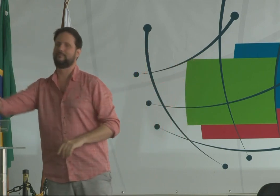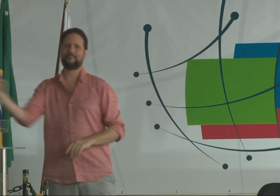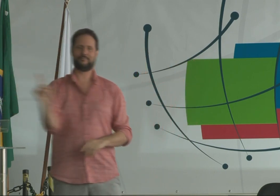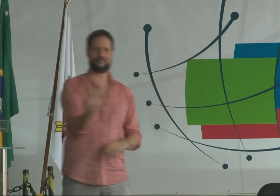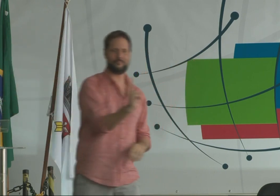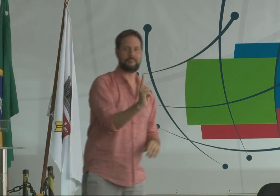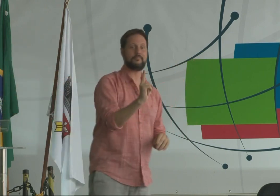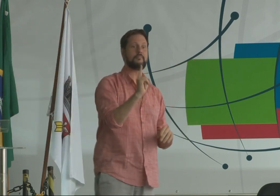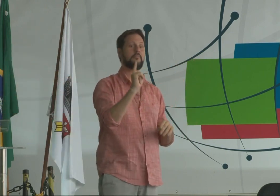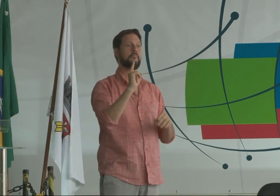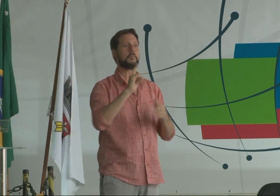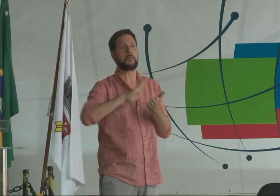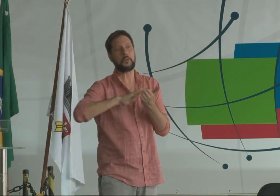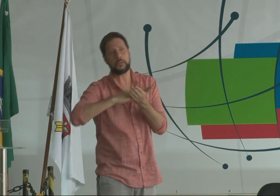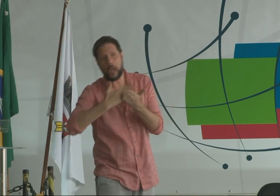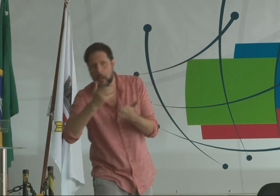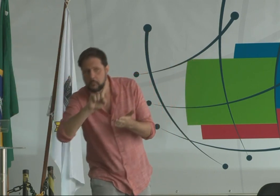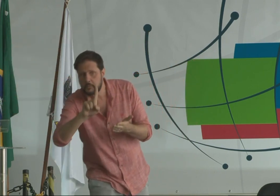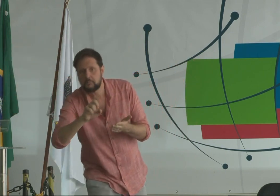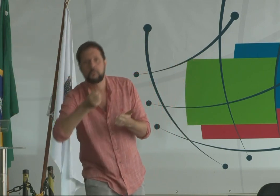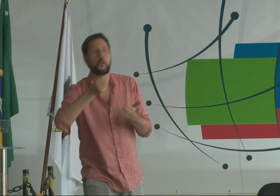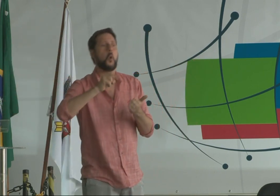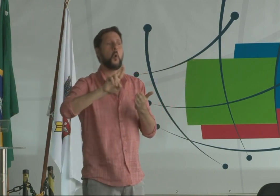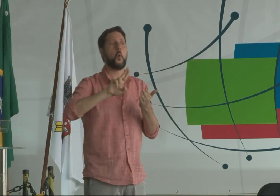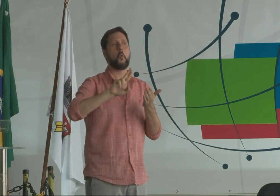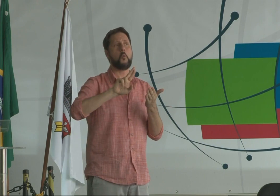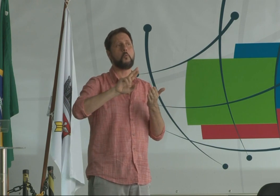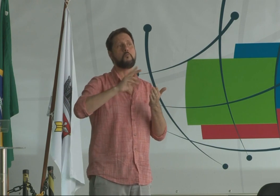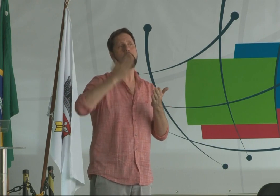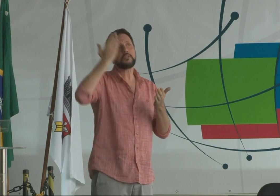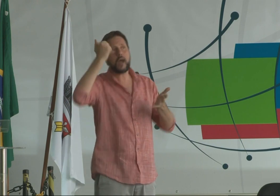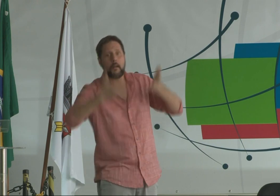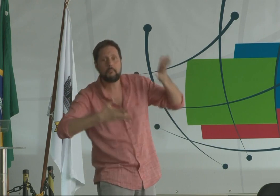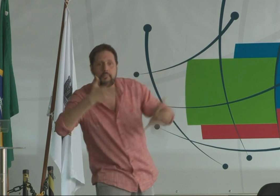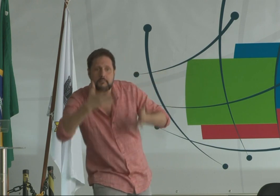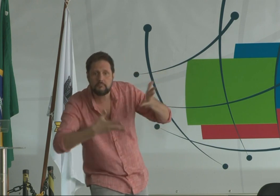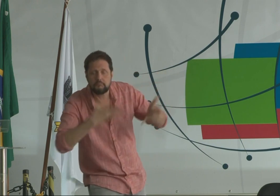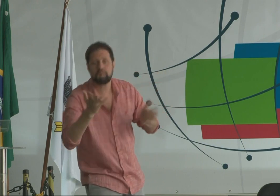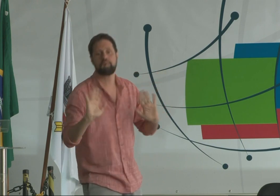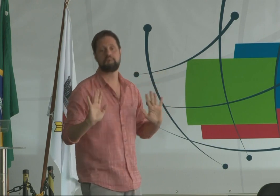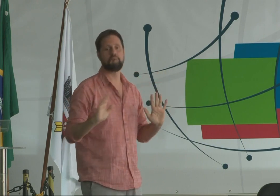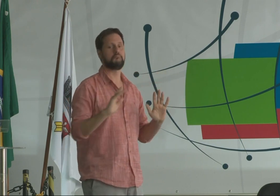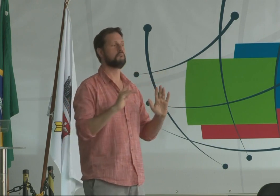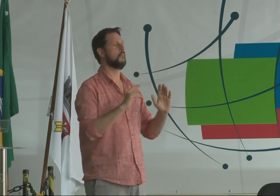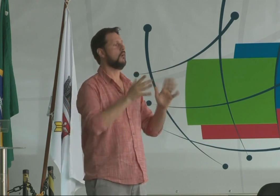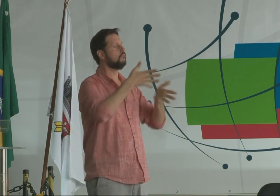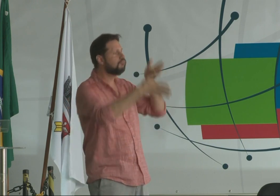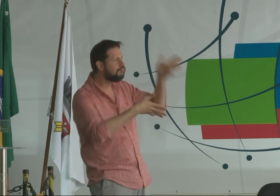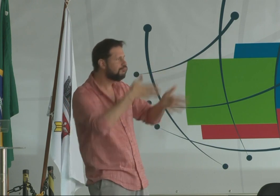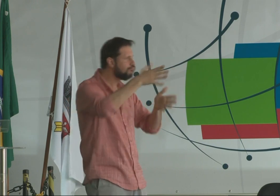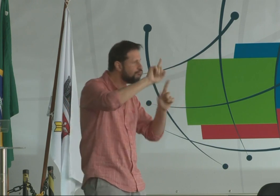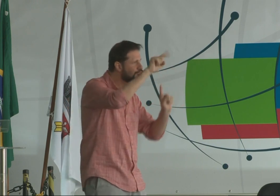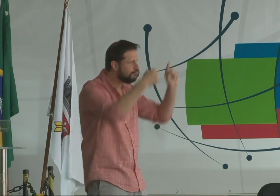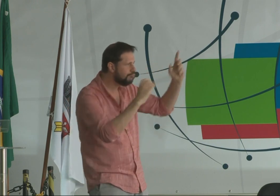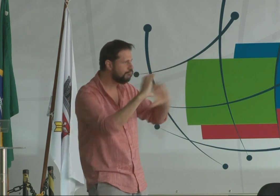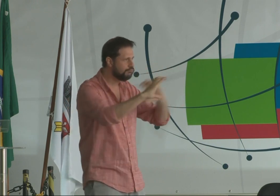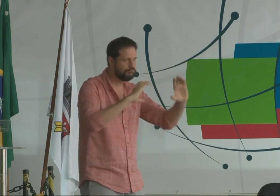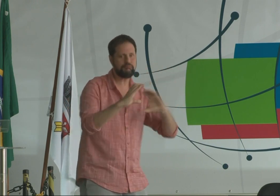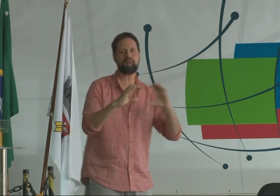só um minutinho, espera um instante, e ela sona uma outra pessoa que pode vir, às vezes sabe Liga dos Sinais, ou alguma coisa, não tenta se